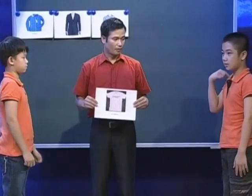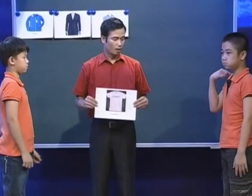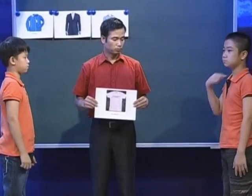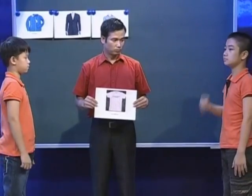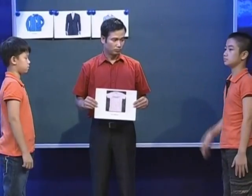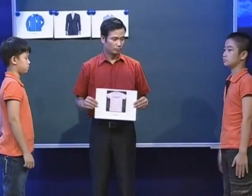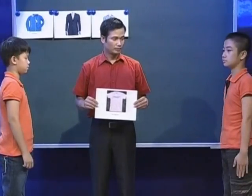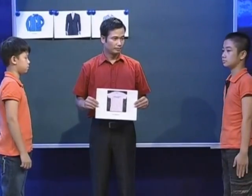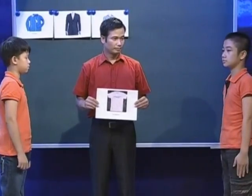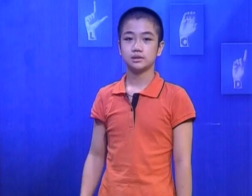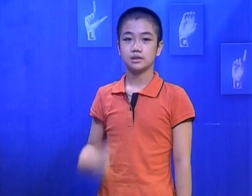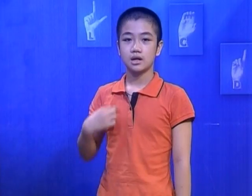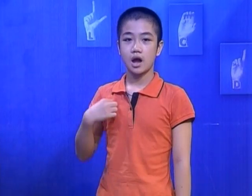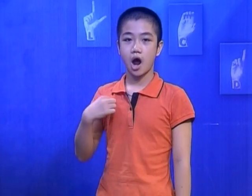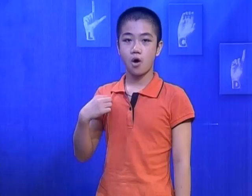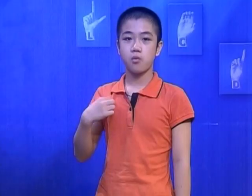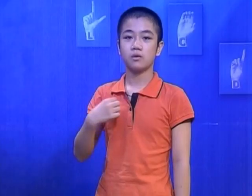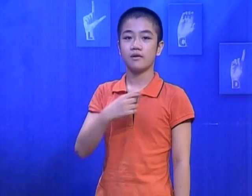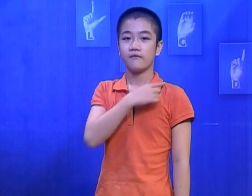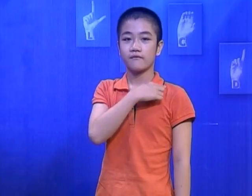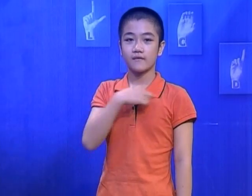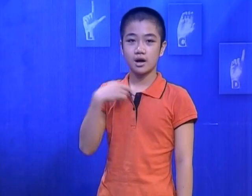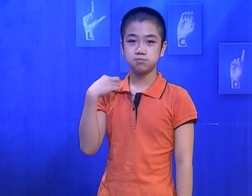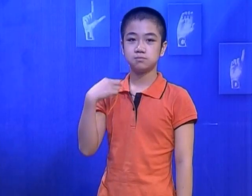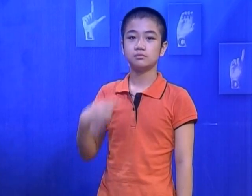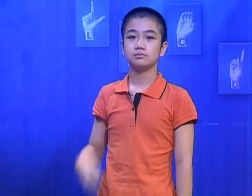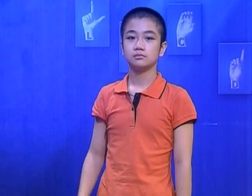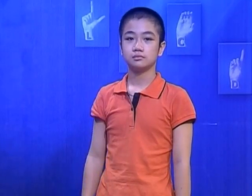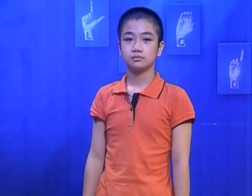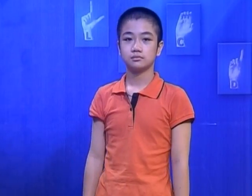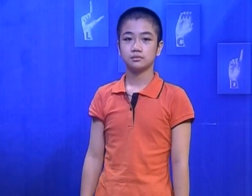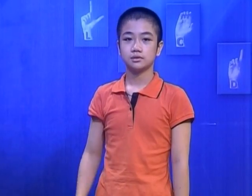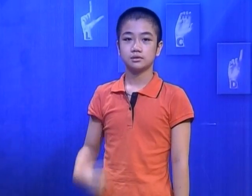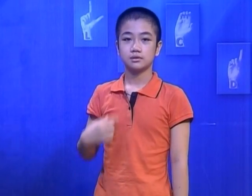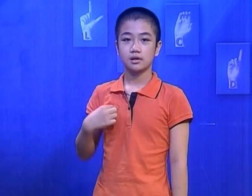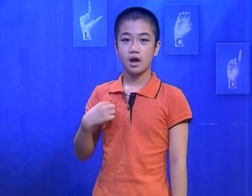À, đây là áo phông. Các em cùng ôn lại ký hiệu áo phông với bạn nhé.